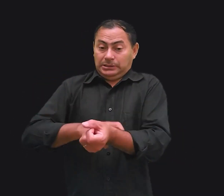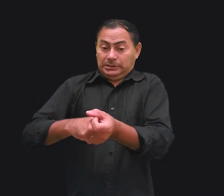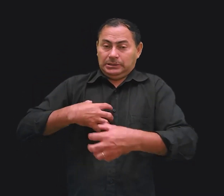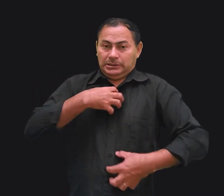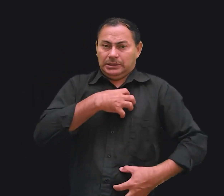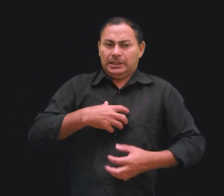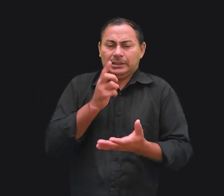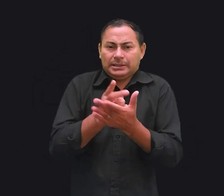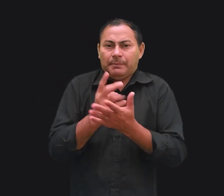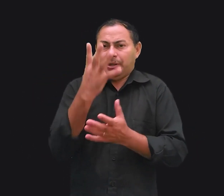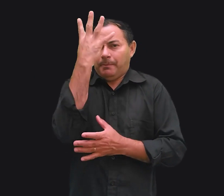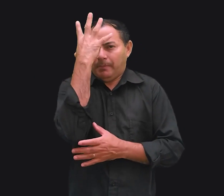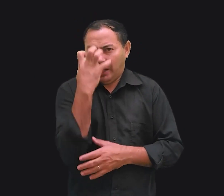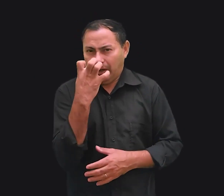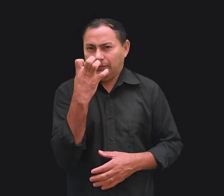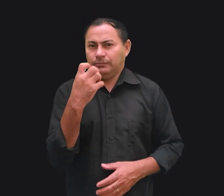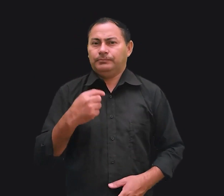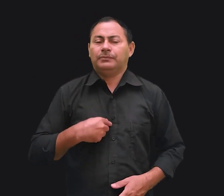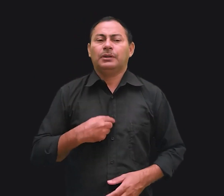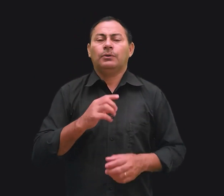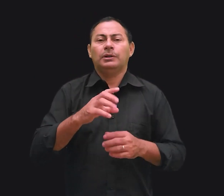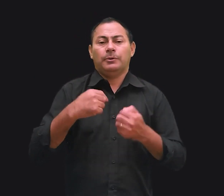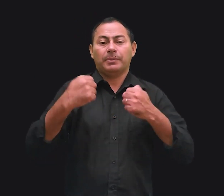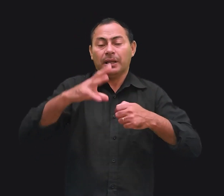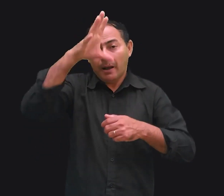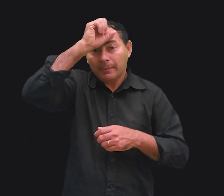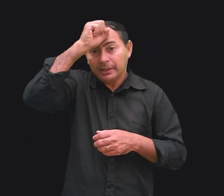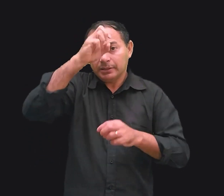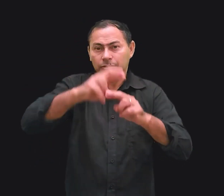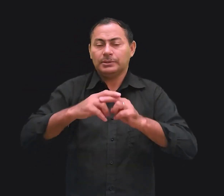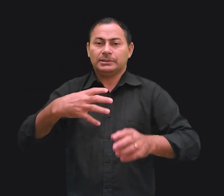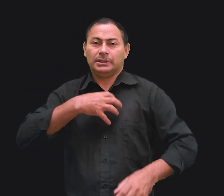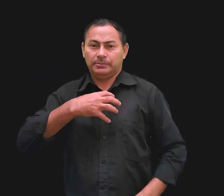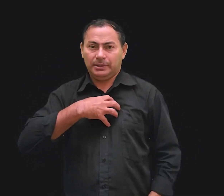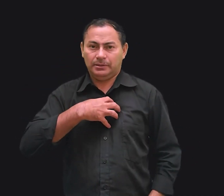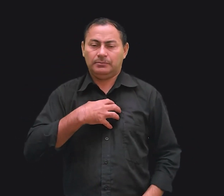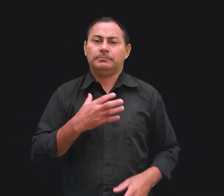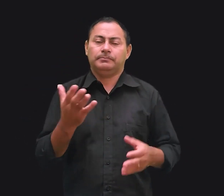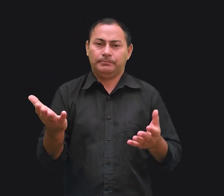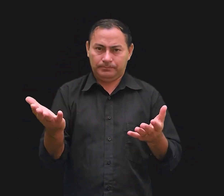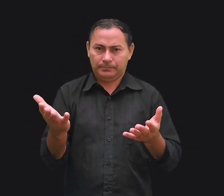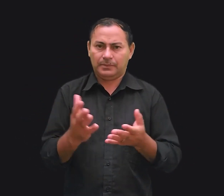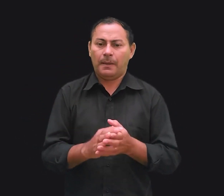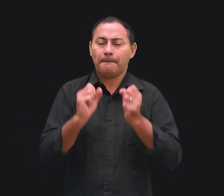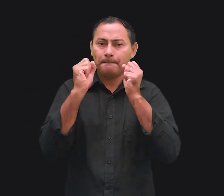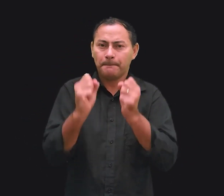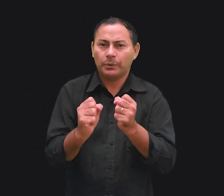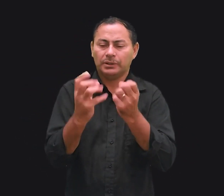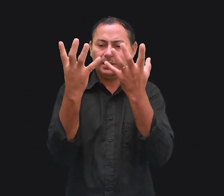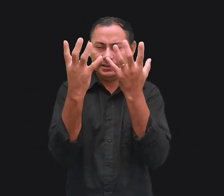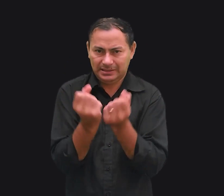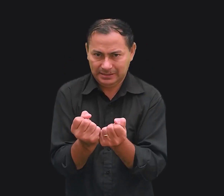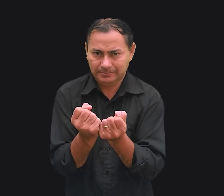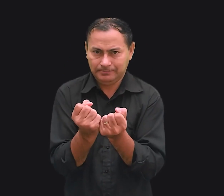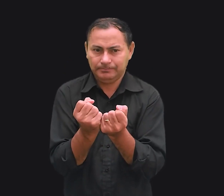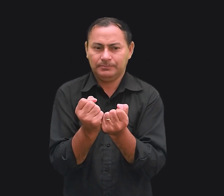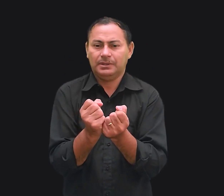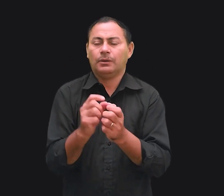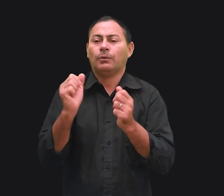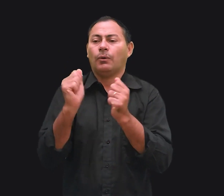raiva. Estava sempre bravo. Tive que aprender muito sobre esse sentimento para poder lidar